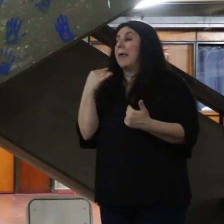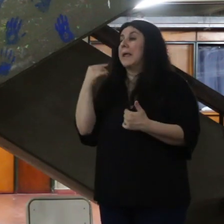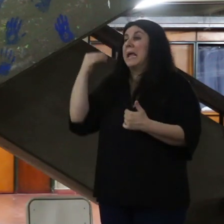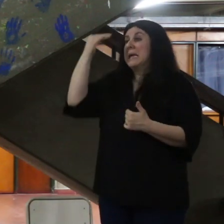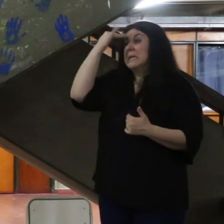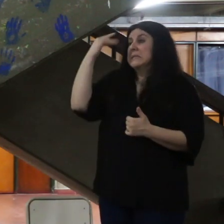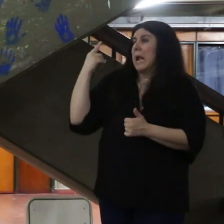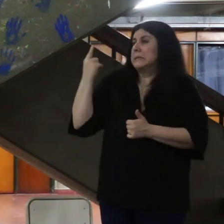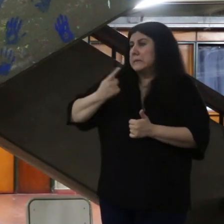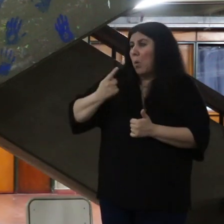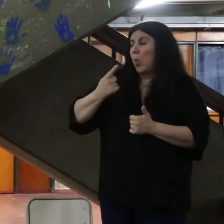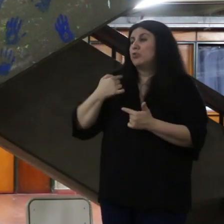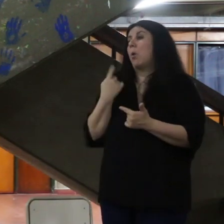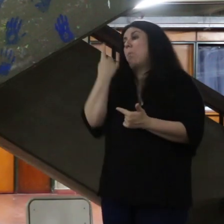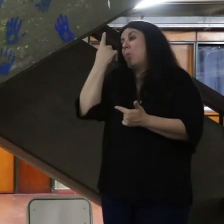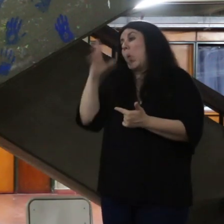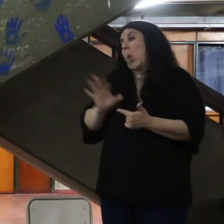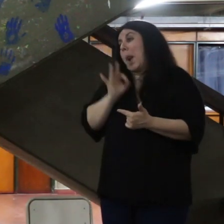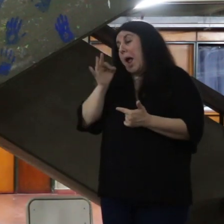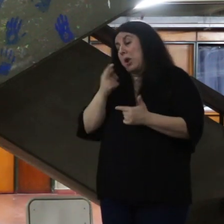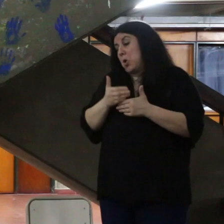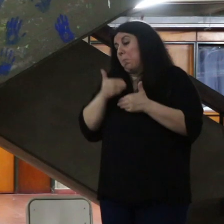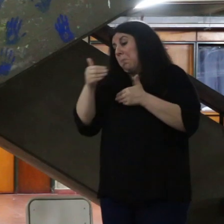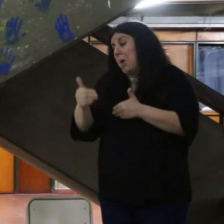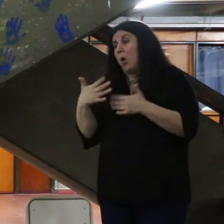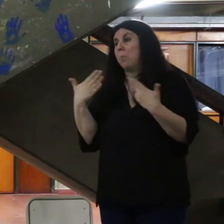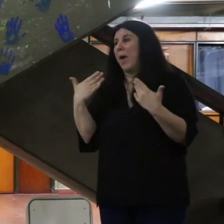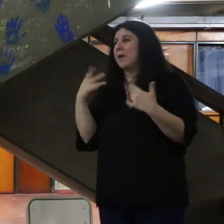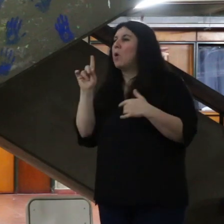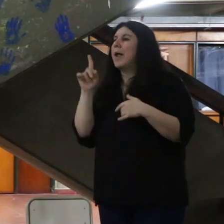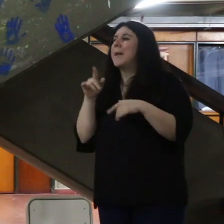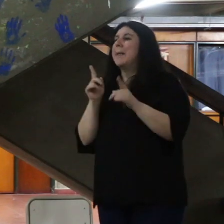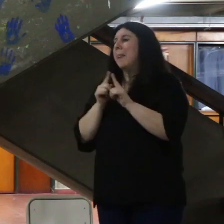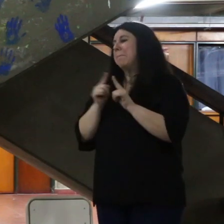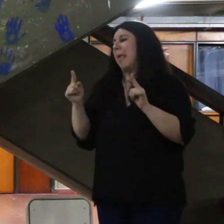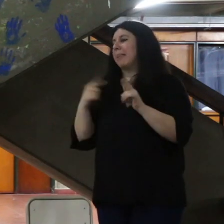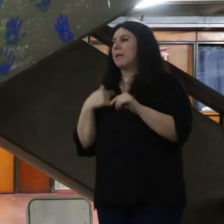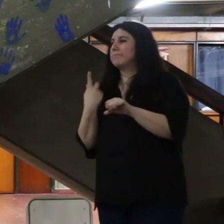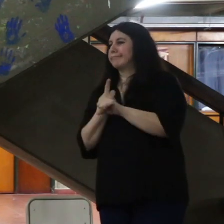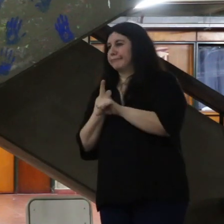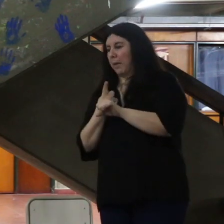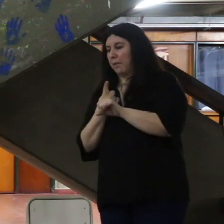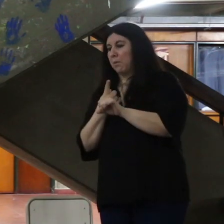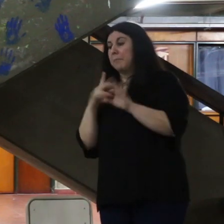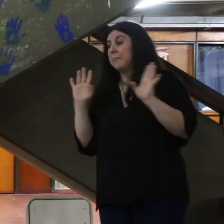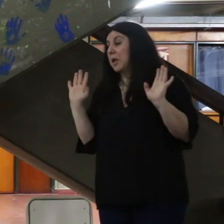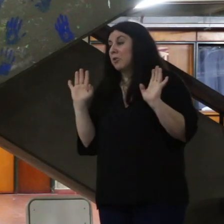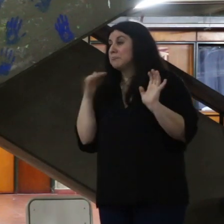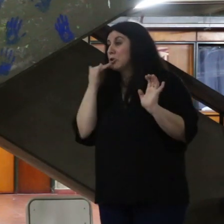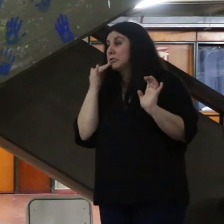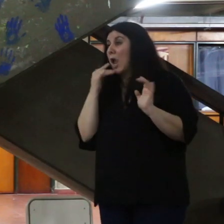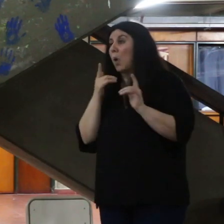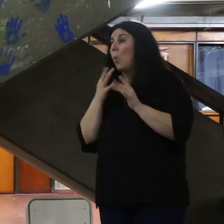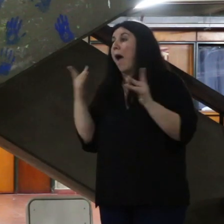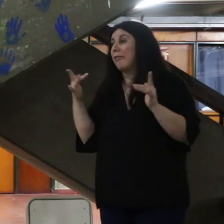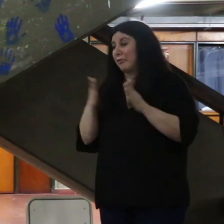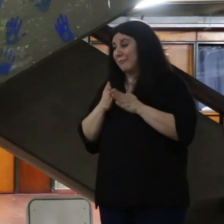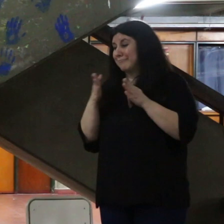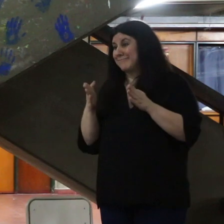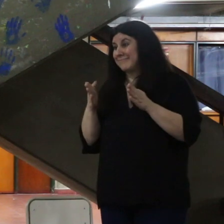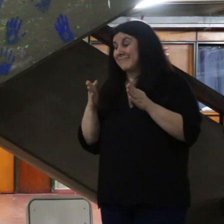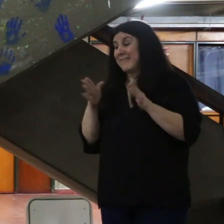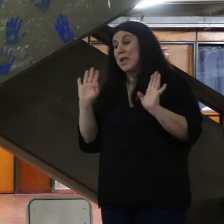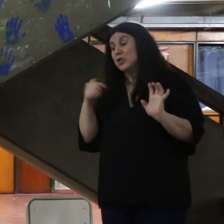segundos, puede durar un año. No importa, porque no es medible. ¿Sí? Yo creo que hoy